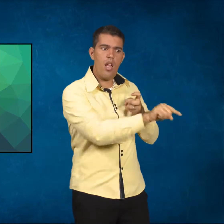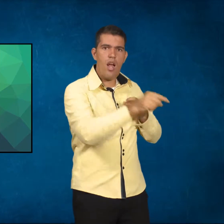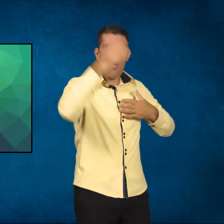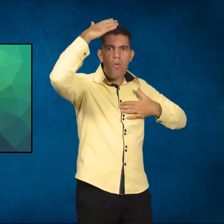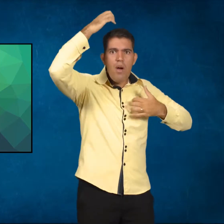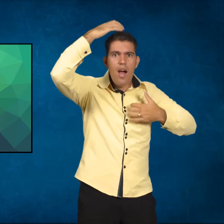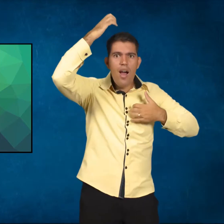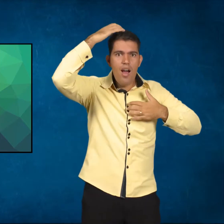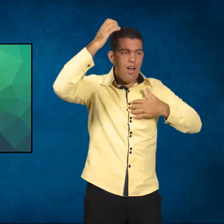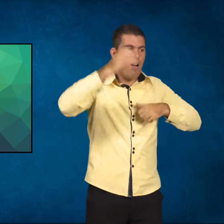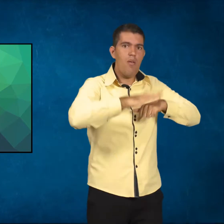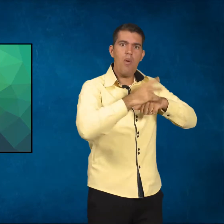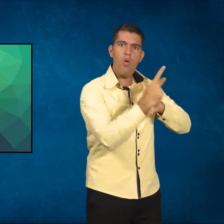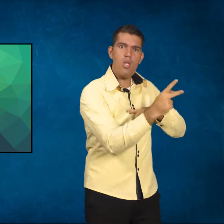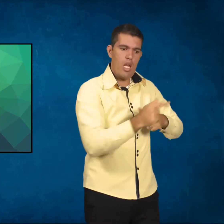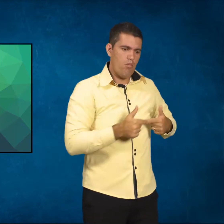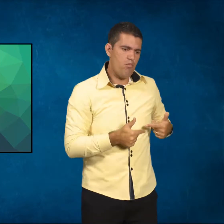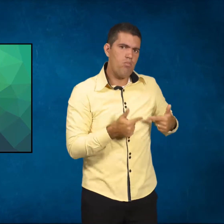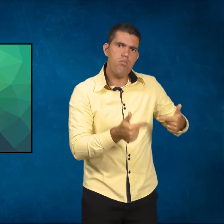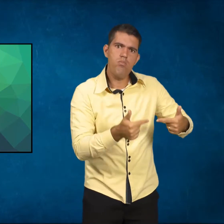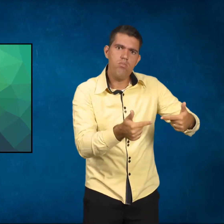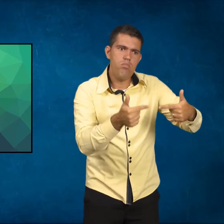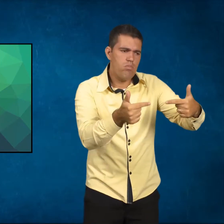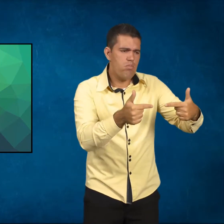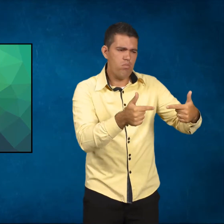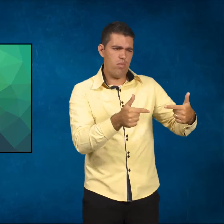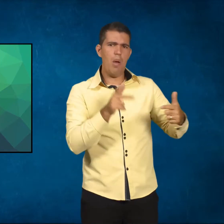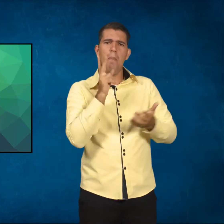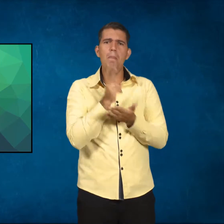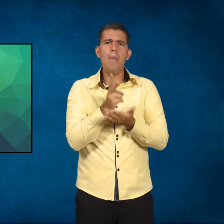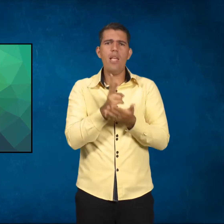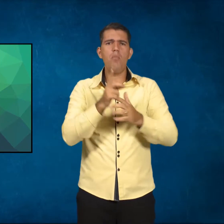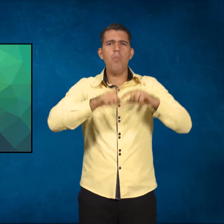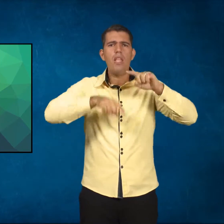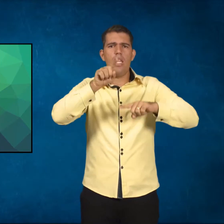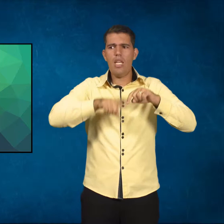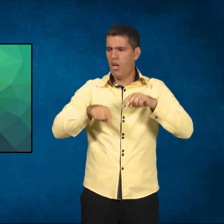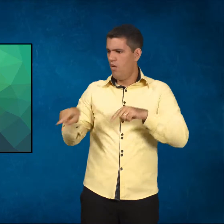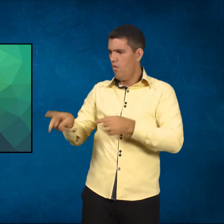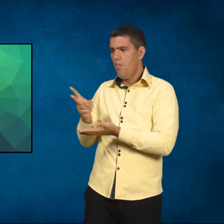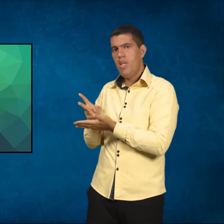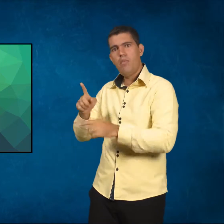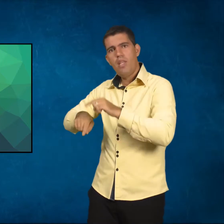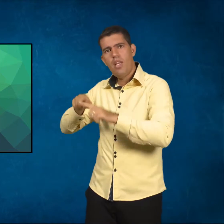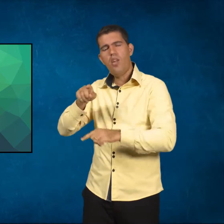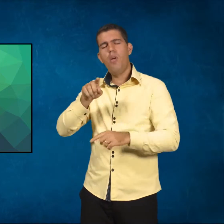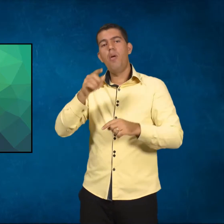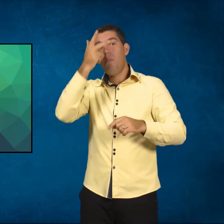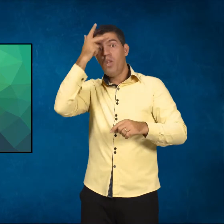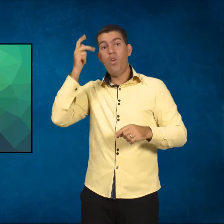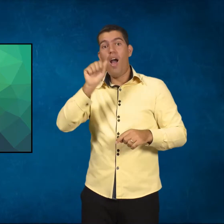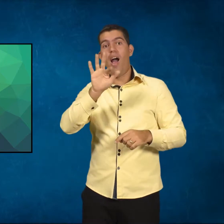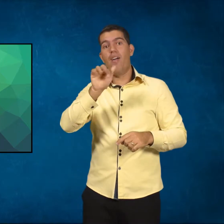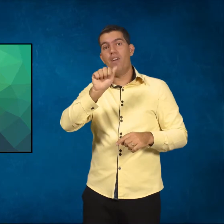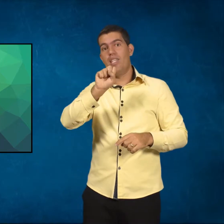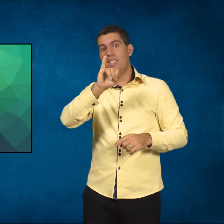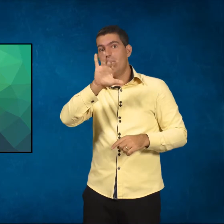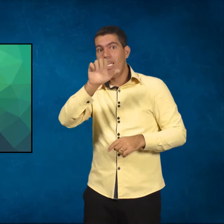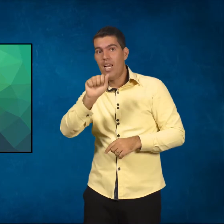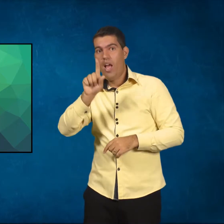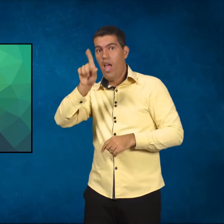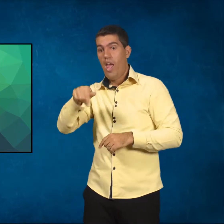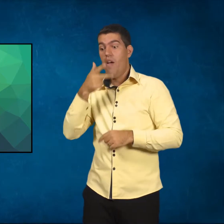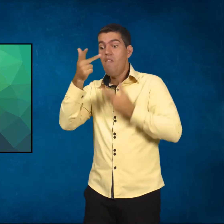tarefas utilizando os mesmos instrumentos que as pessoas afásicas. Então, para quem não sabe, pessoas afásicas são pessoas que elas são privadas